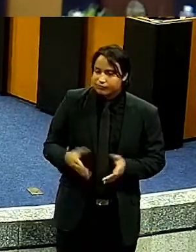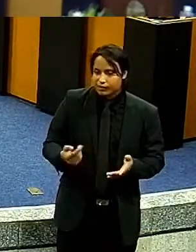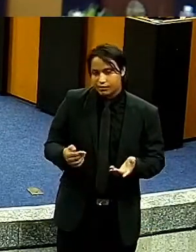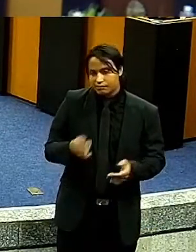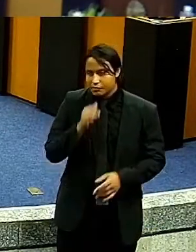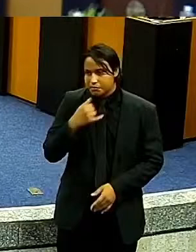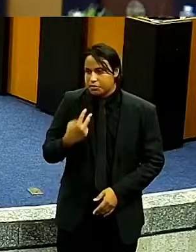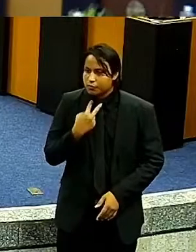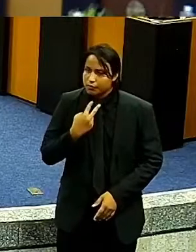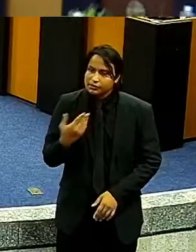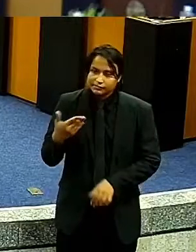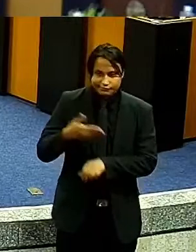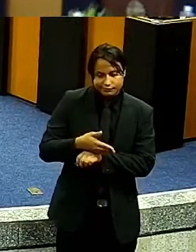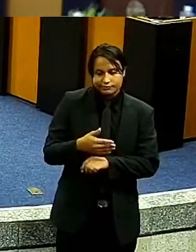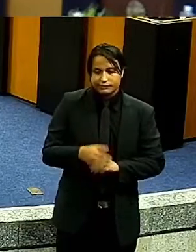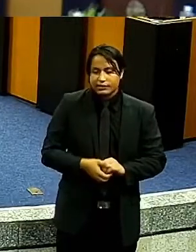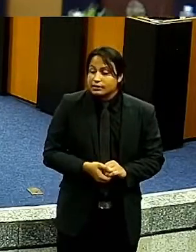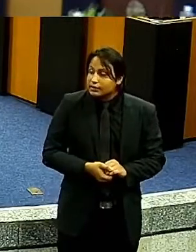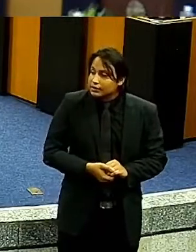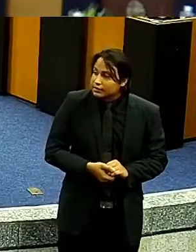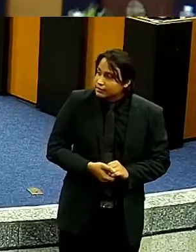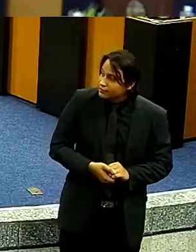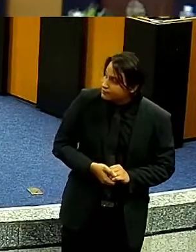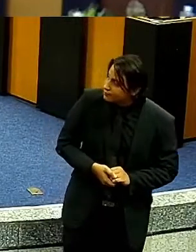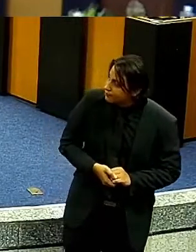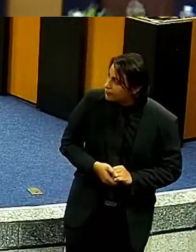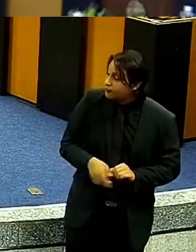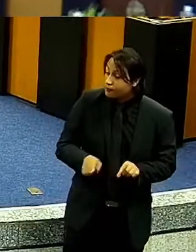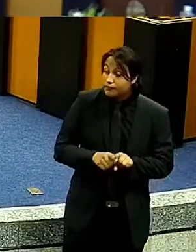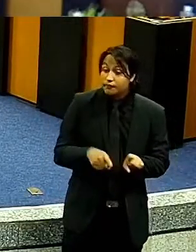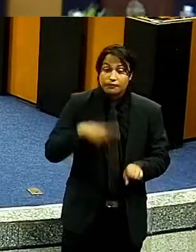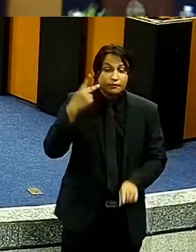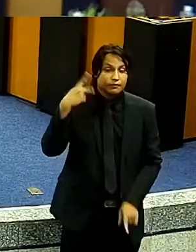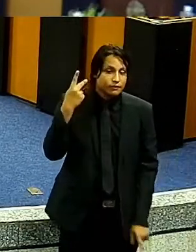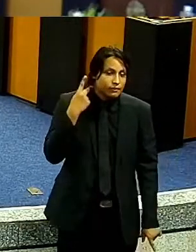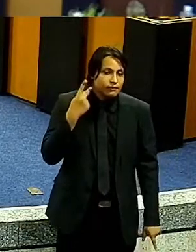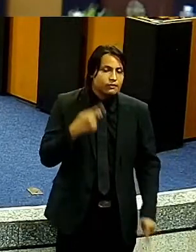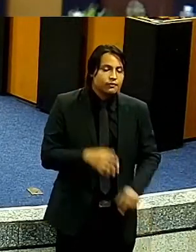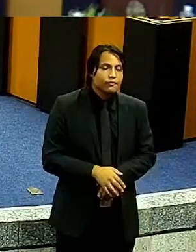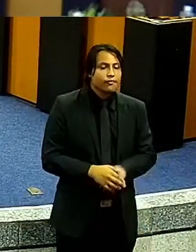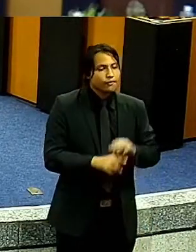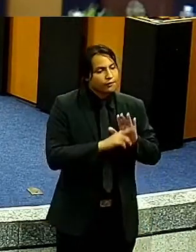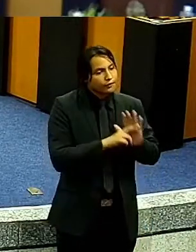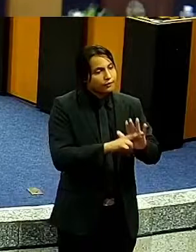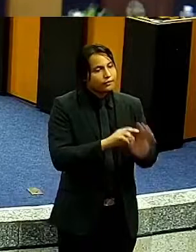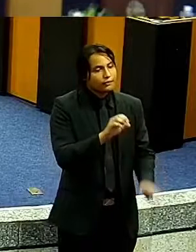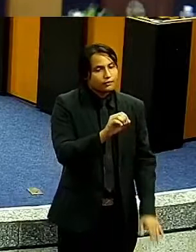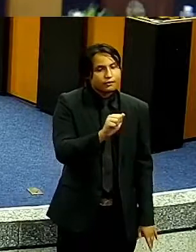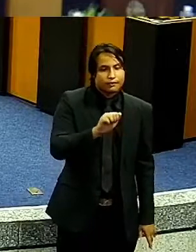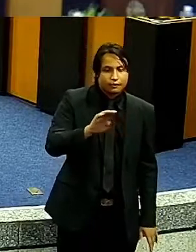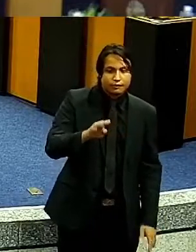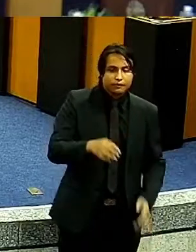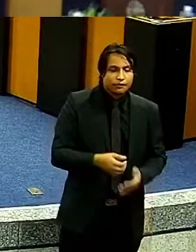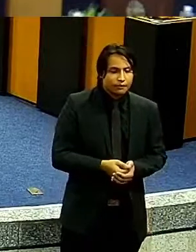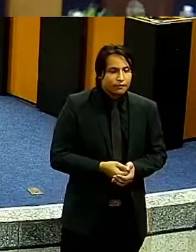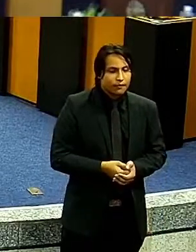presente pessoalmente senora procuradora o representante da